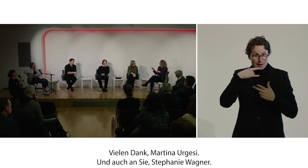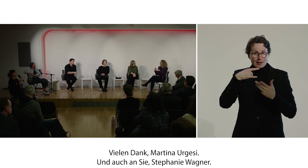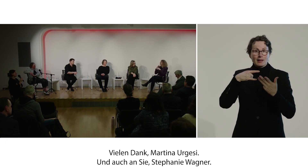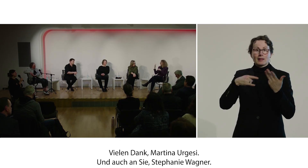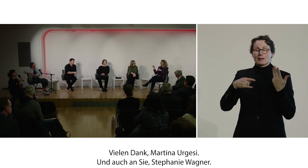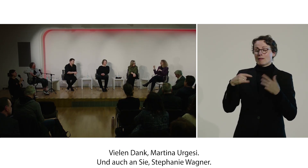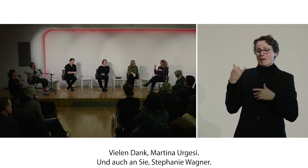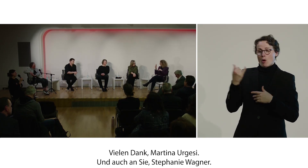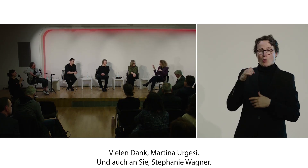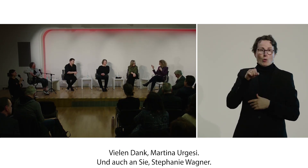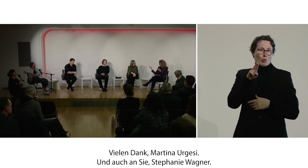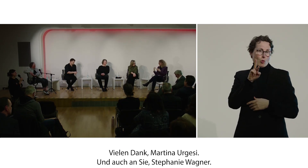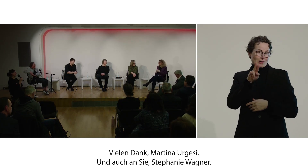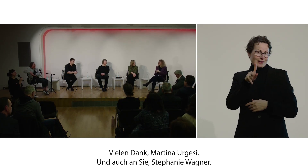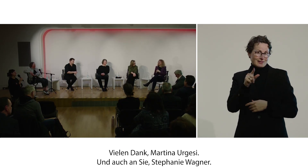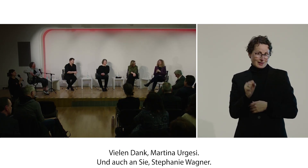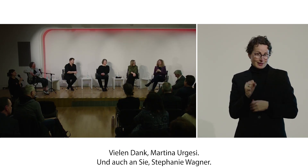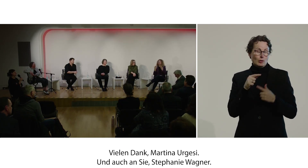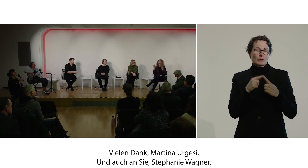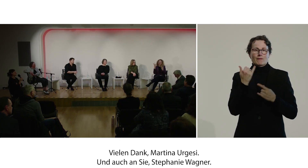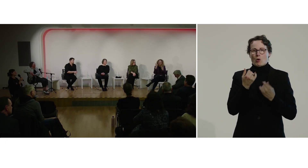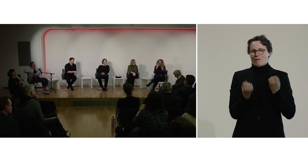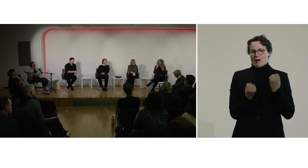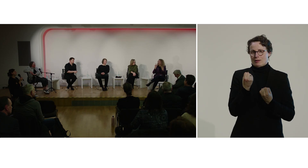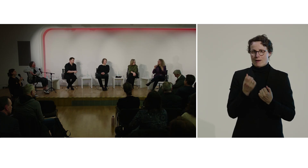Martino Agisi und auch an Sie, Stefanie Wagner.